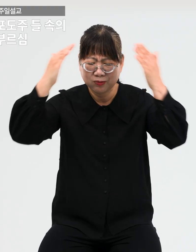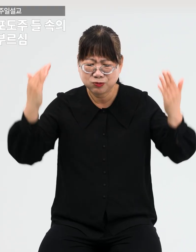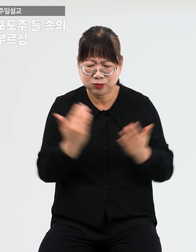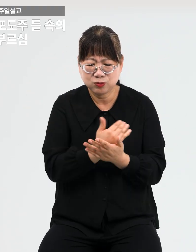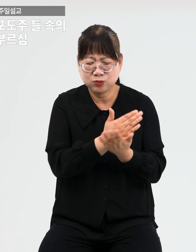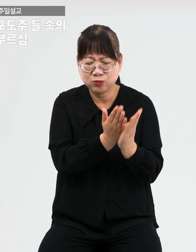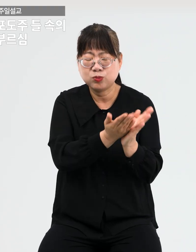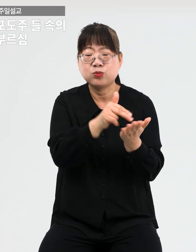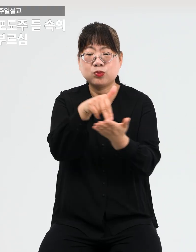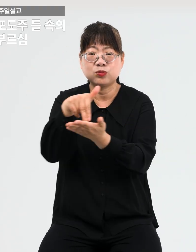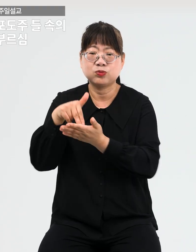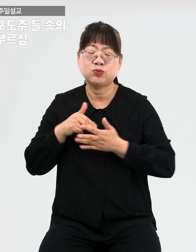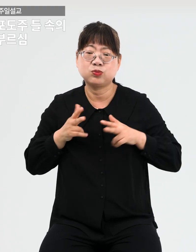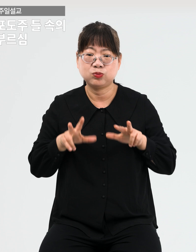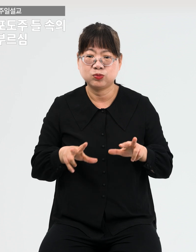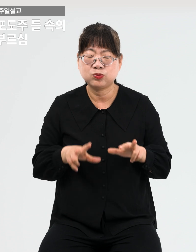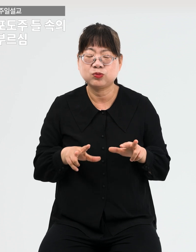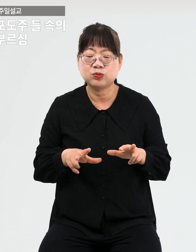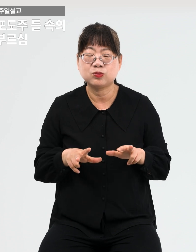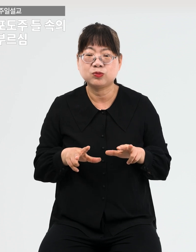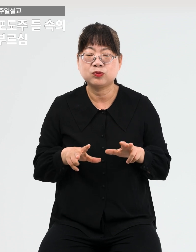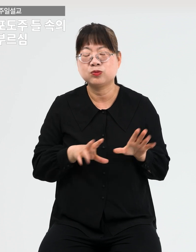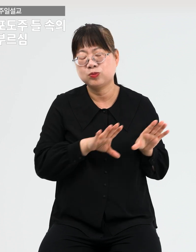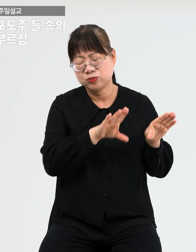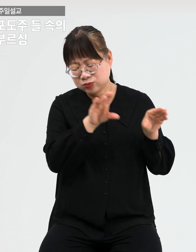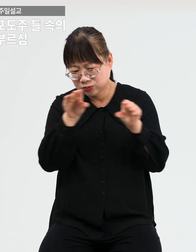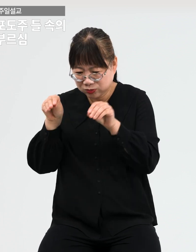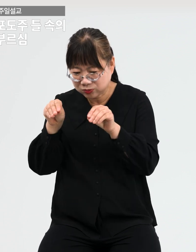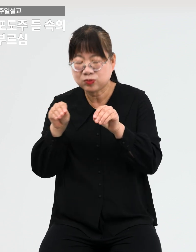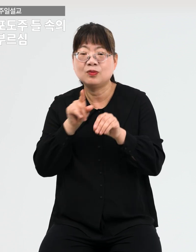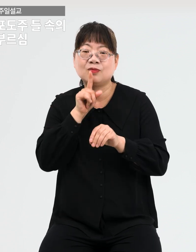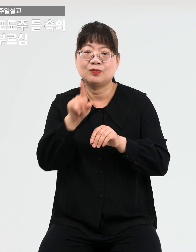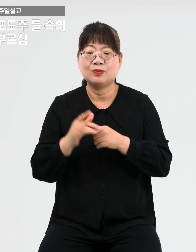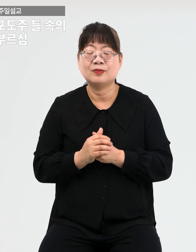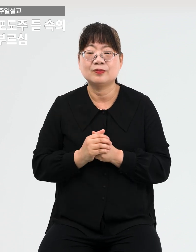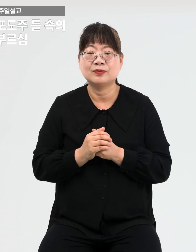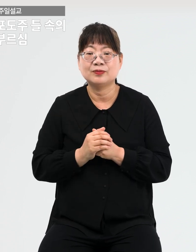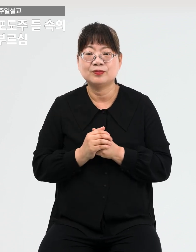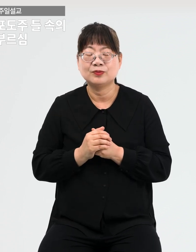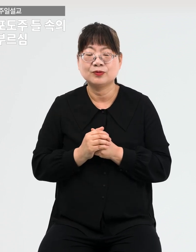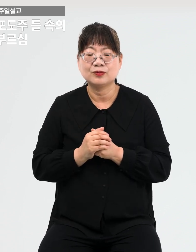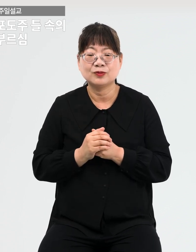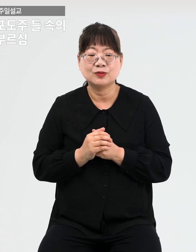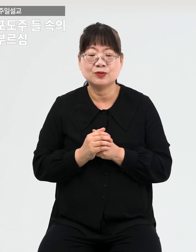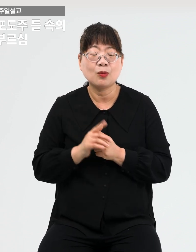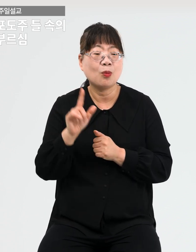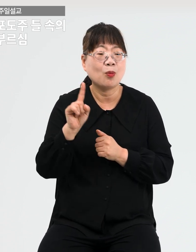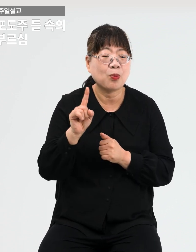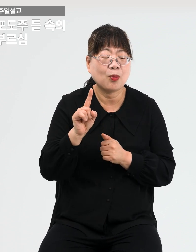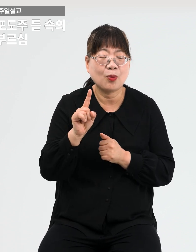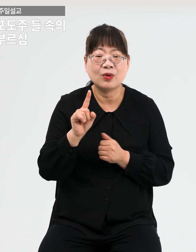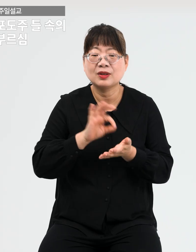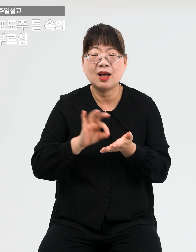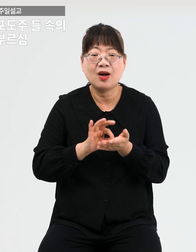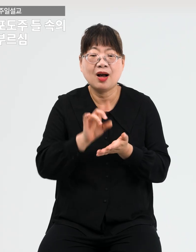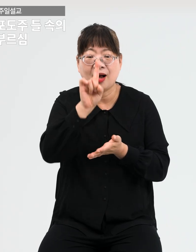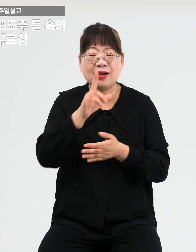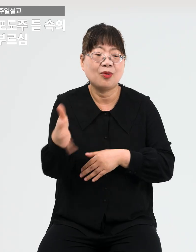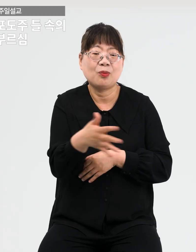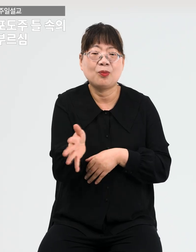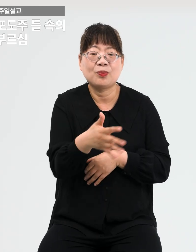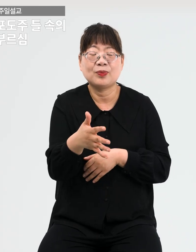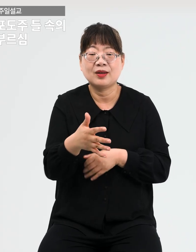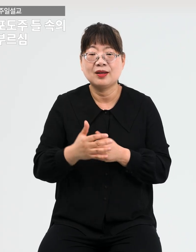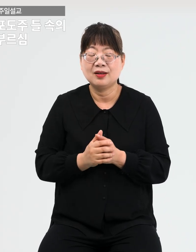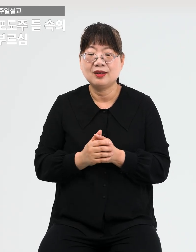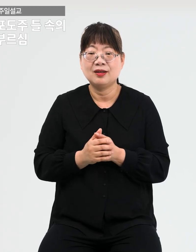모든 면에서 이제 올 스톱 됐다고 말이에요. 이제 뭐 가동할 게 없는 거예요. 그걸 여기서는